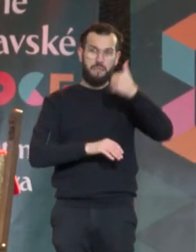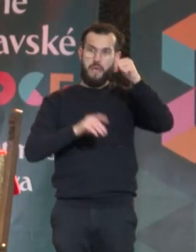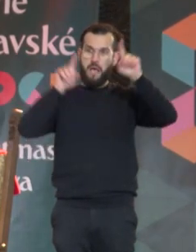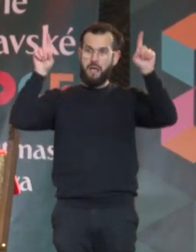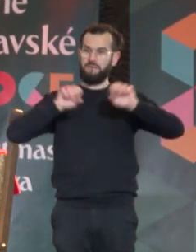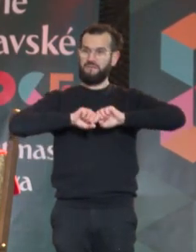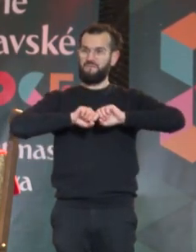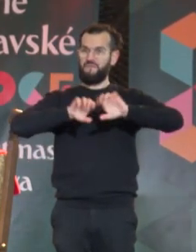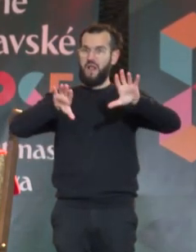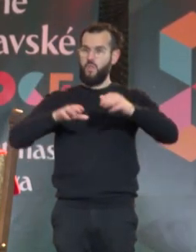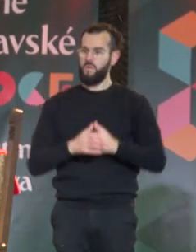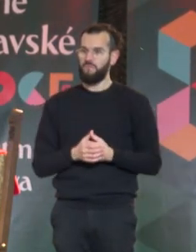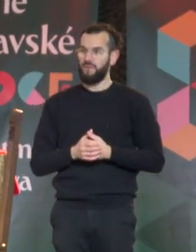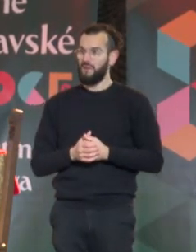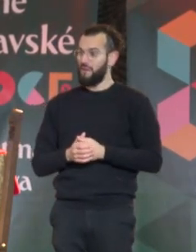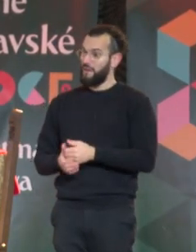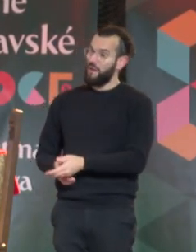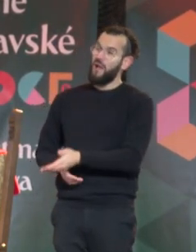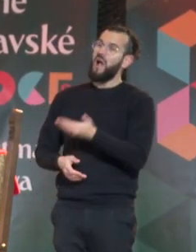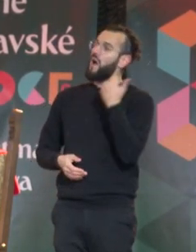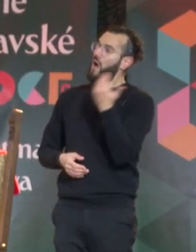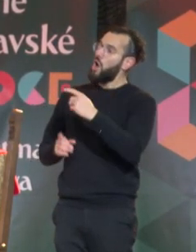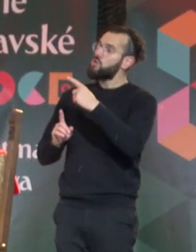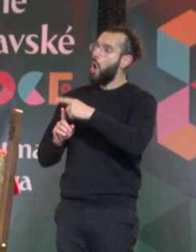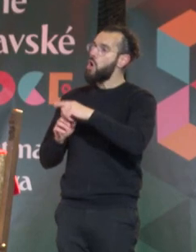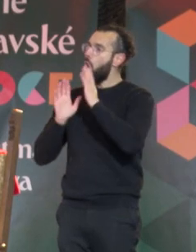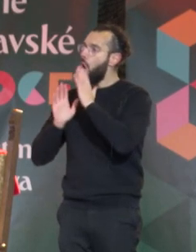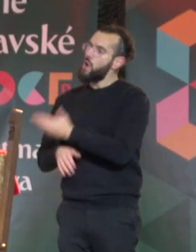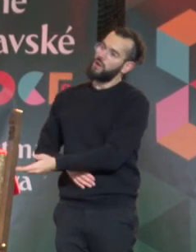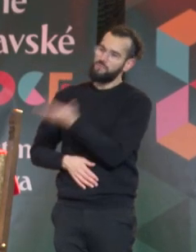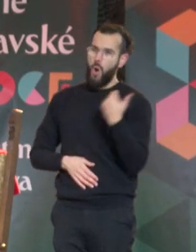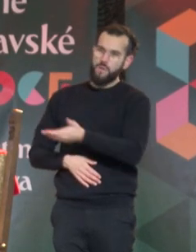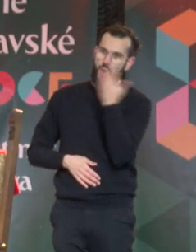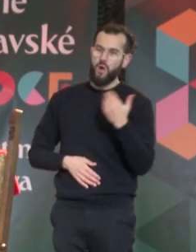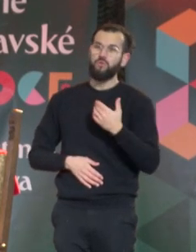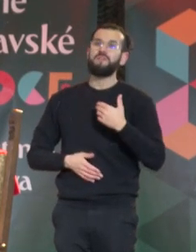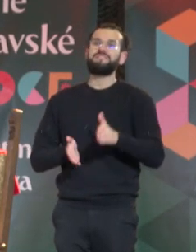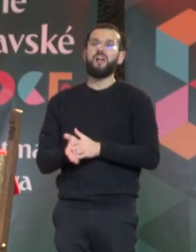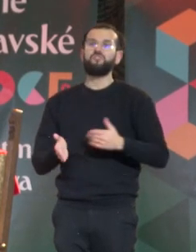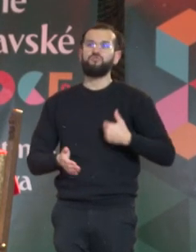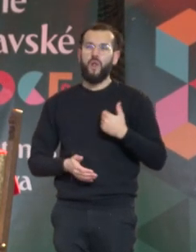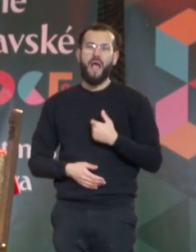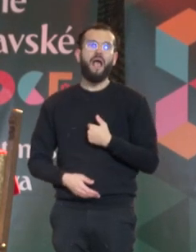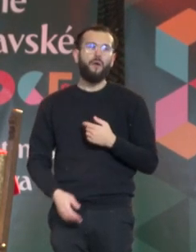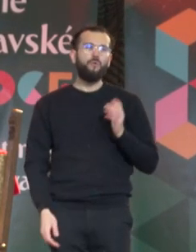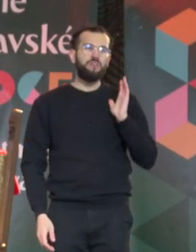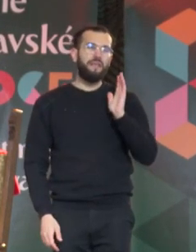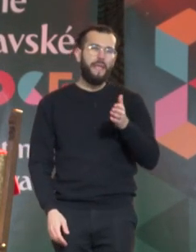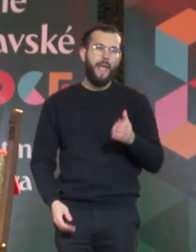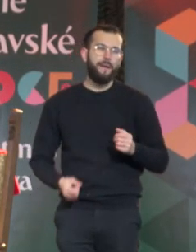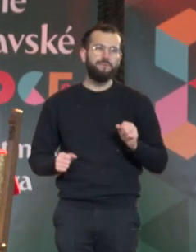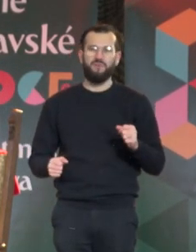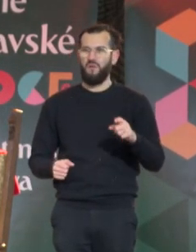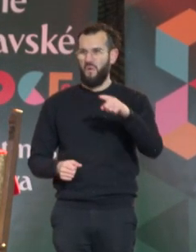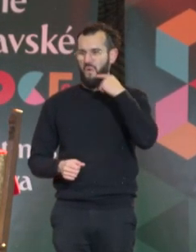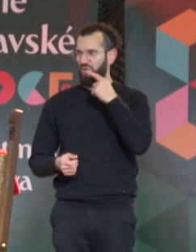Tak vylez, Tonko, začína sa nám škola. Veď už idem. Nechápem, kde berie tato toľko